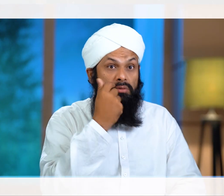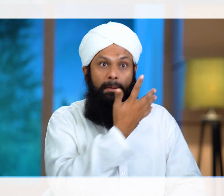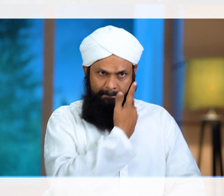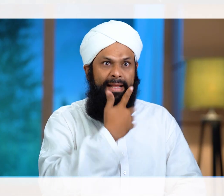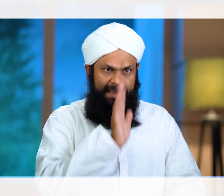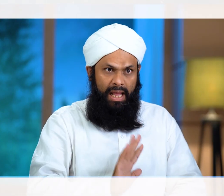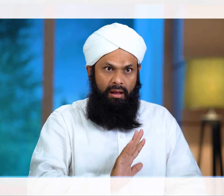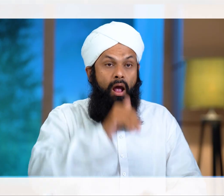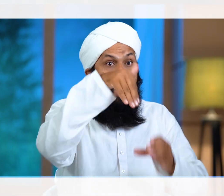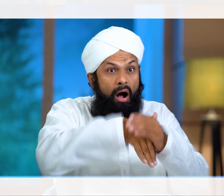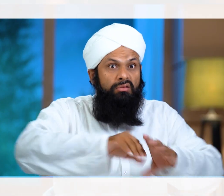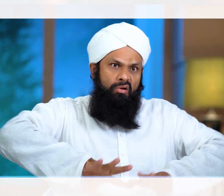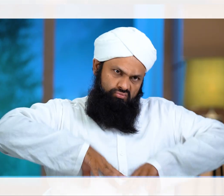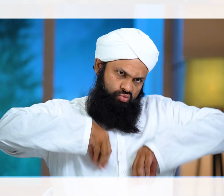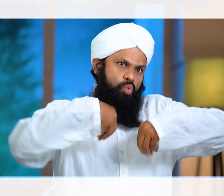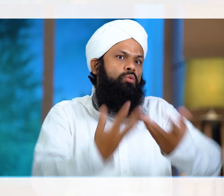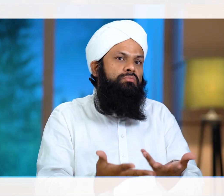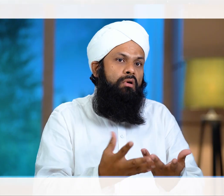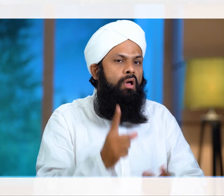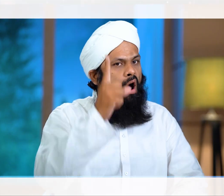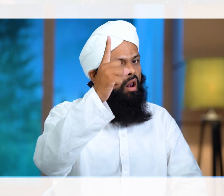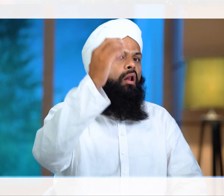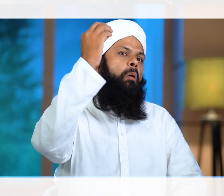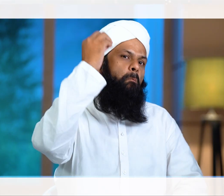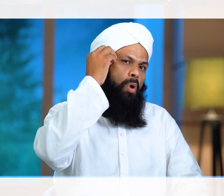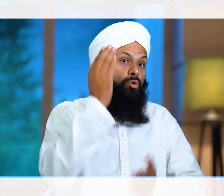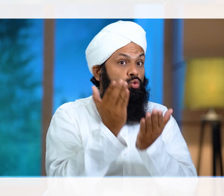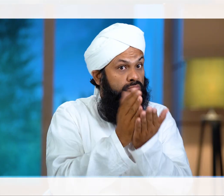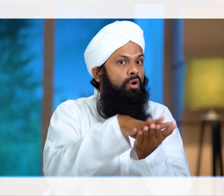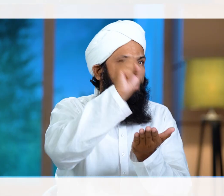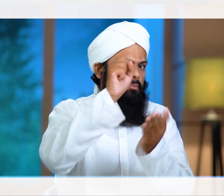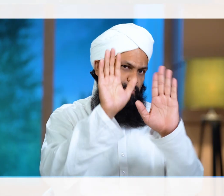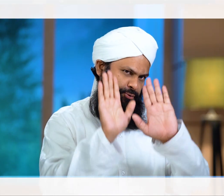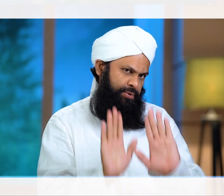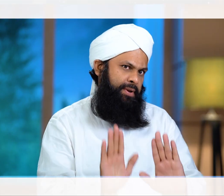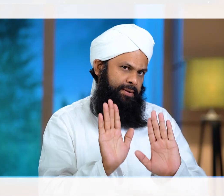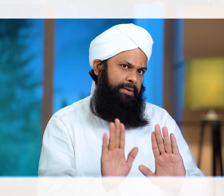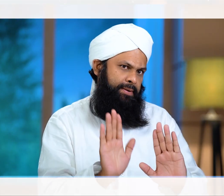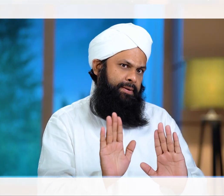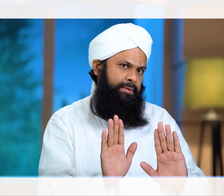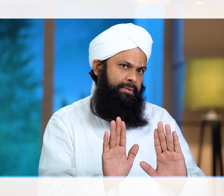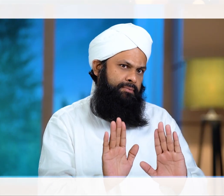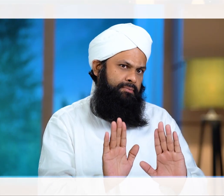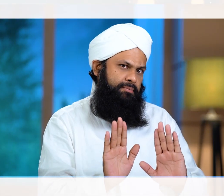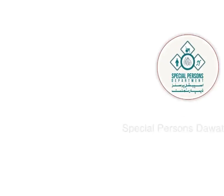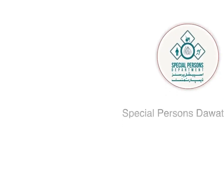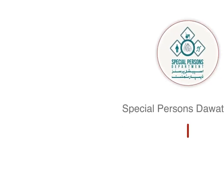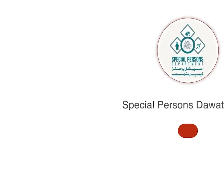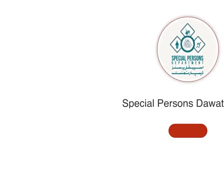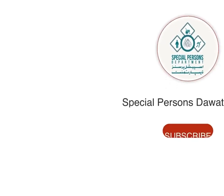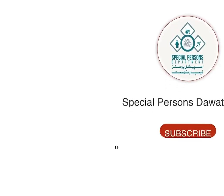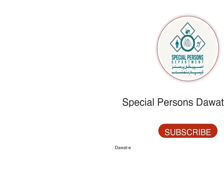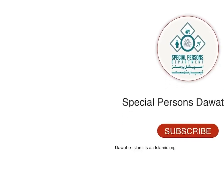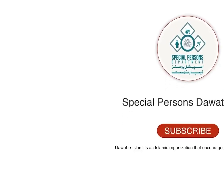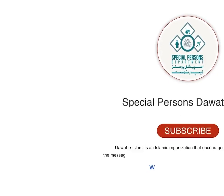تمہیں ناپسند ہو وہ تمہارے حق میں بہتر ہو، اور قریب ہے کہ کوئی بات تمہیں پسند ہو مگر وہ تمہارے حق میں بہتر نہ ہو.